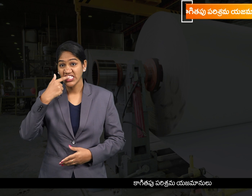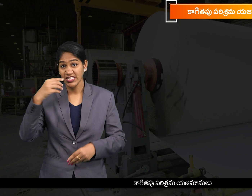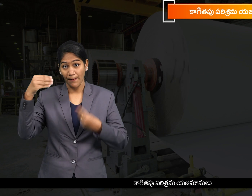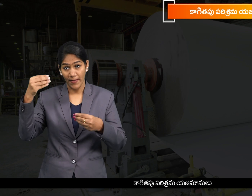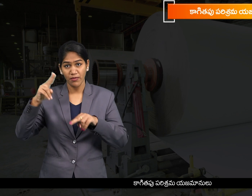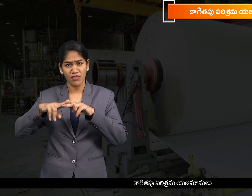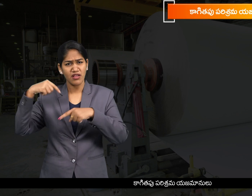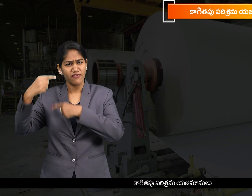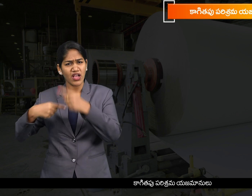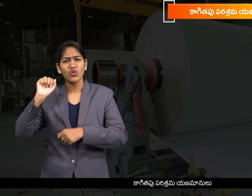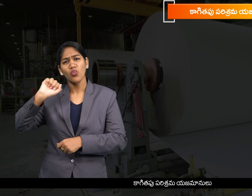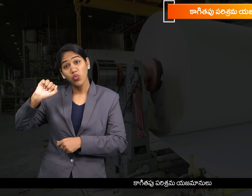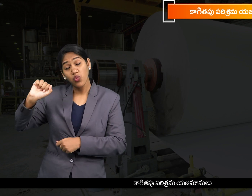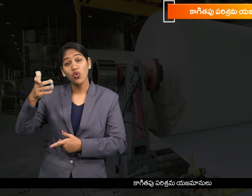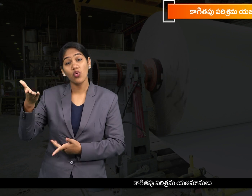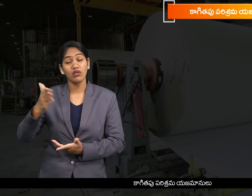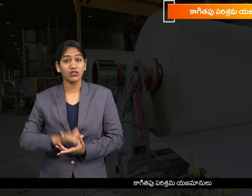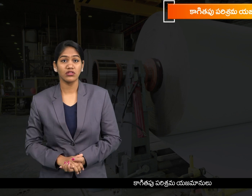కాగిత పరిశ్రమ యజమానులు.